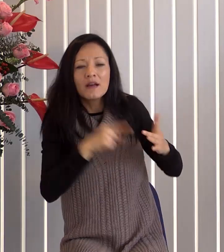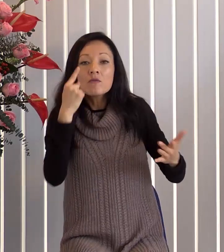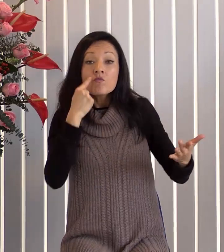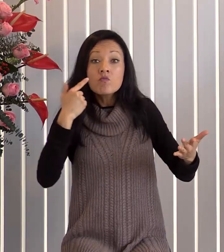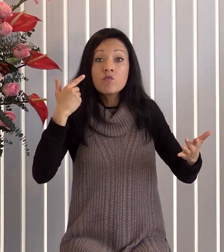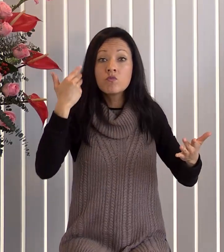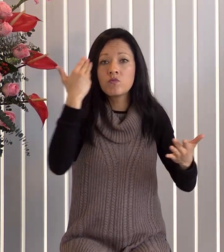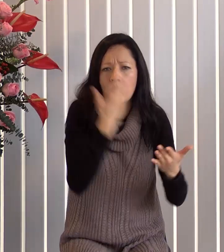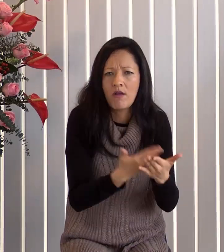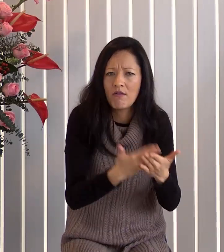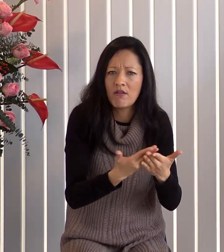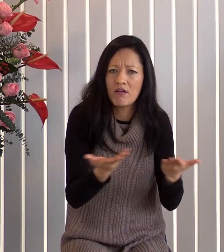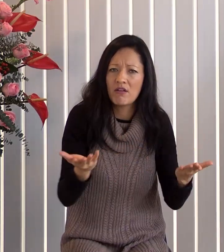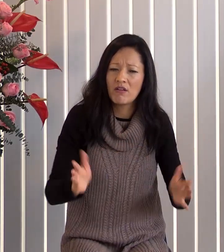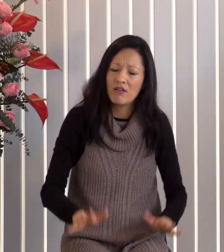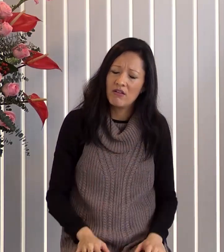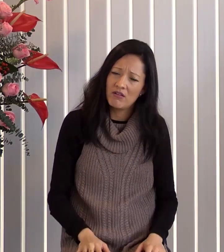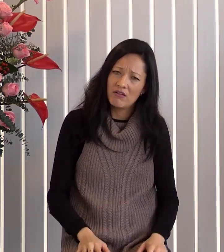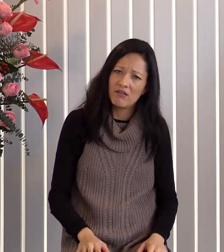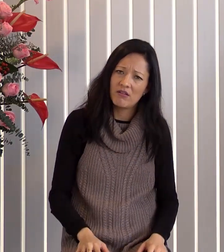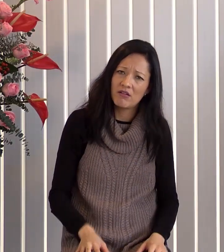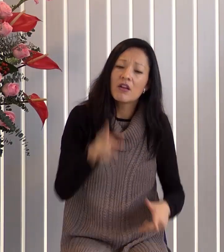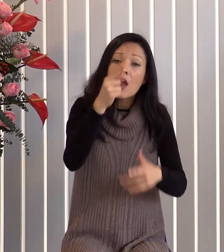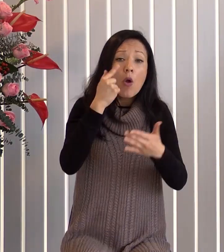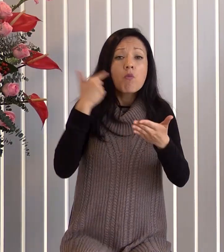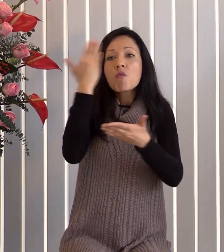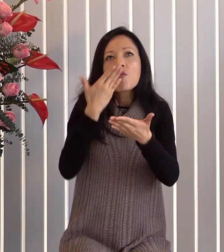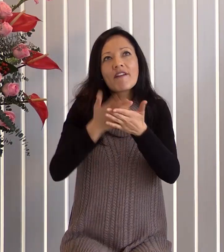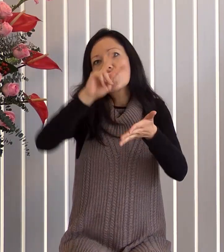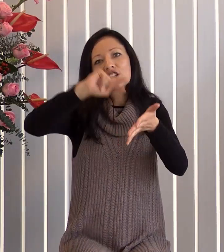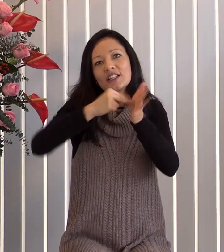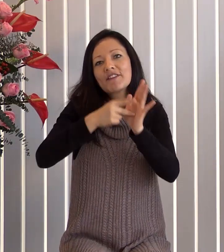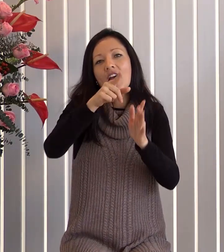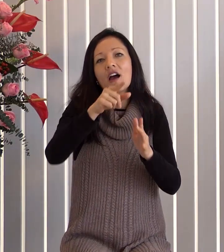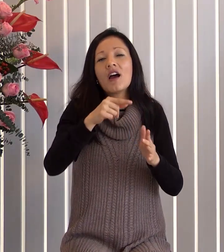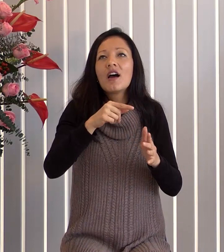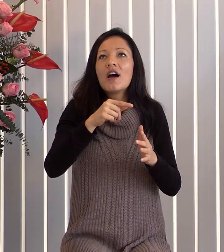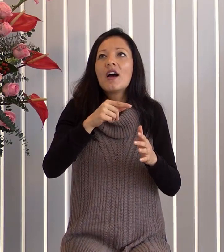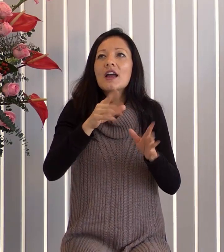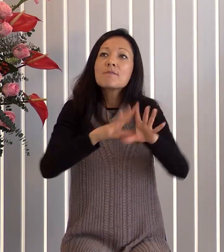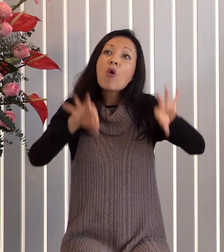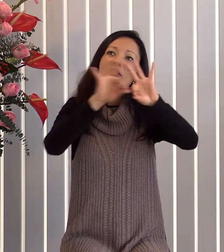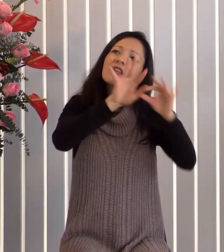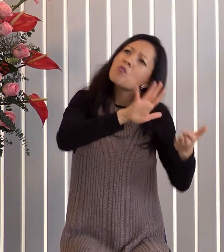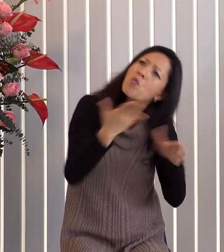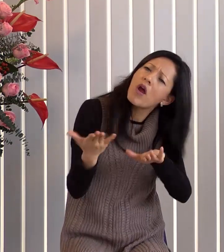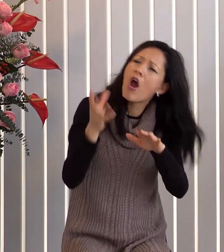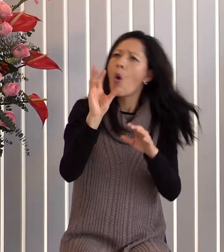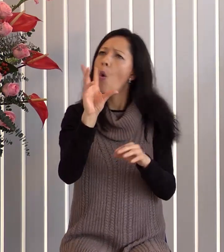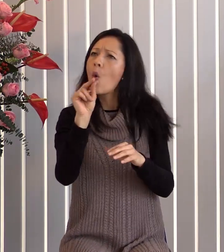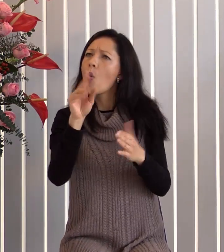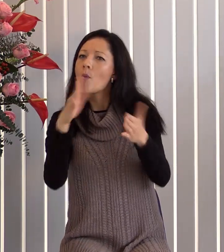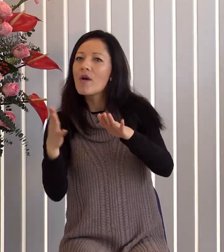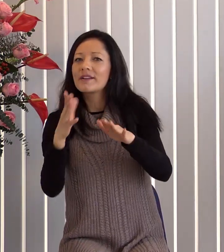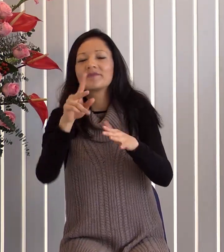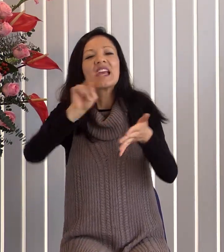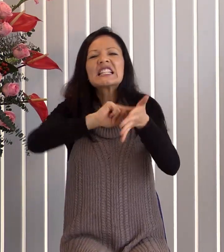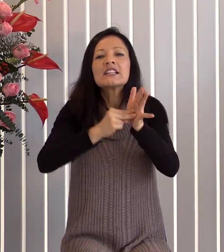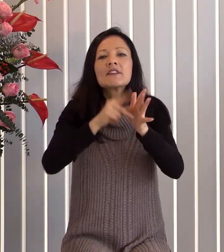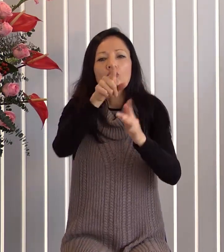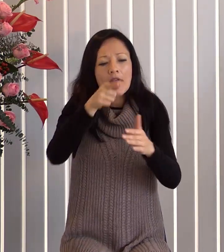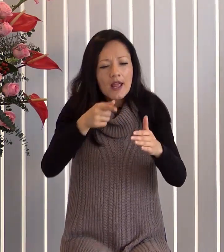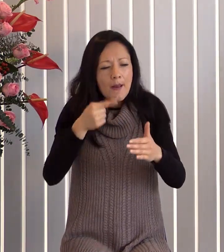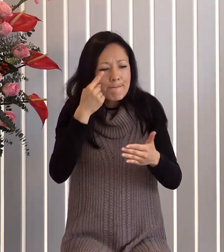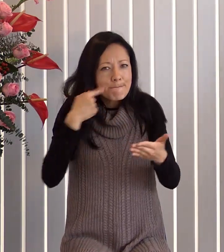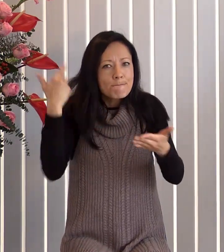probada. Y la prueba no es tanto si usted va a morir o no. La prueba es si durante la prueba usted va a perder la